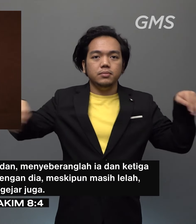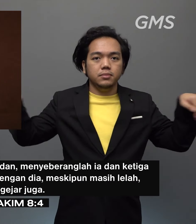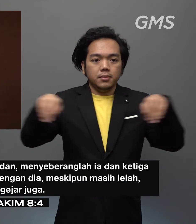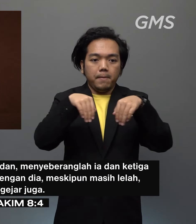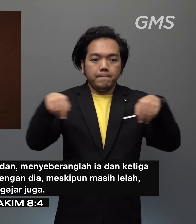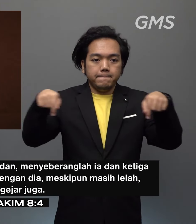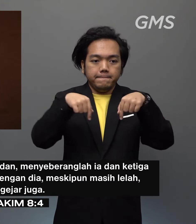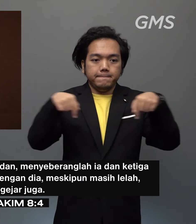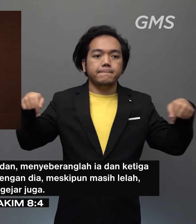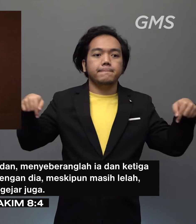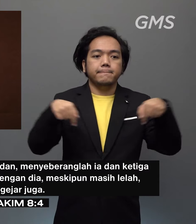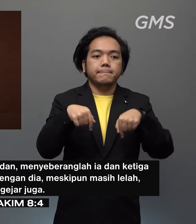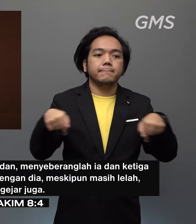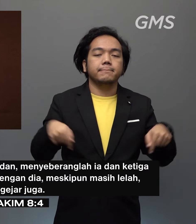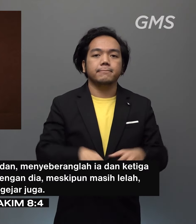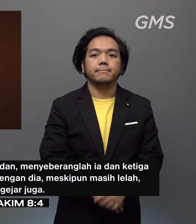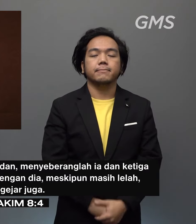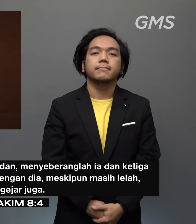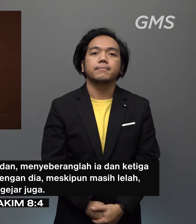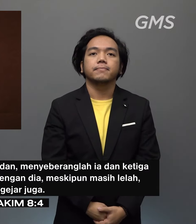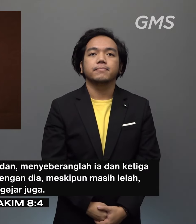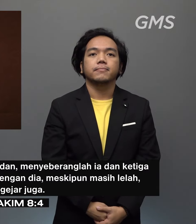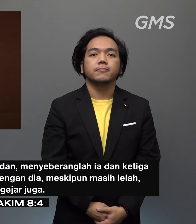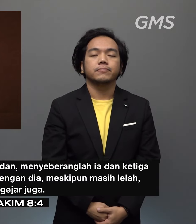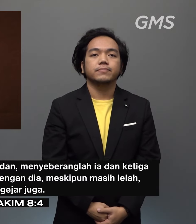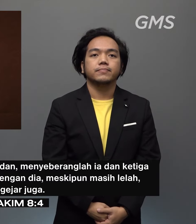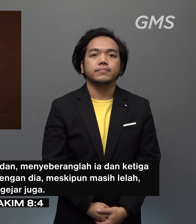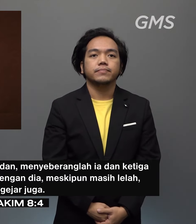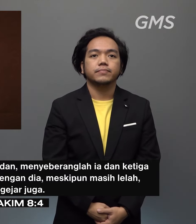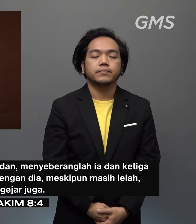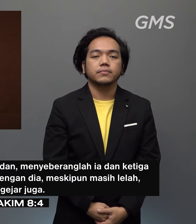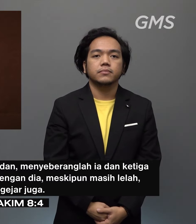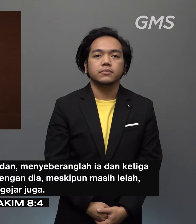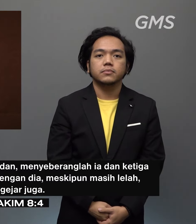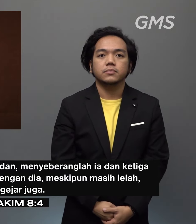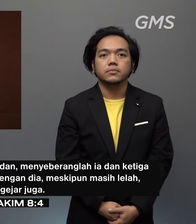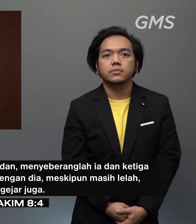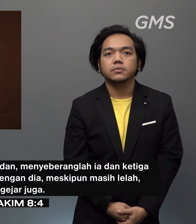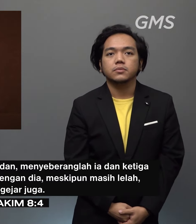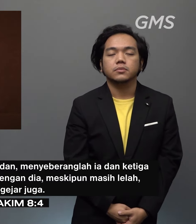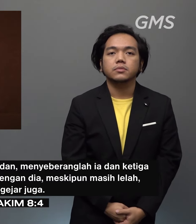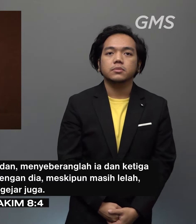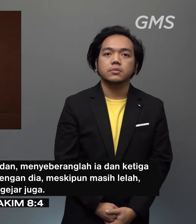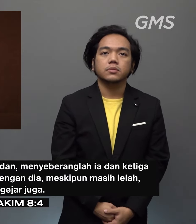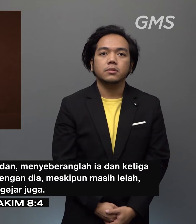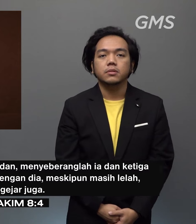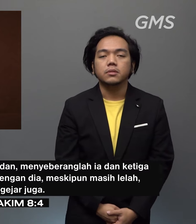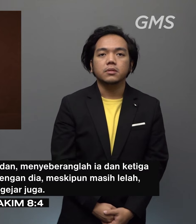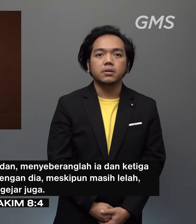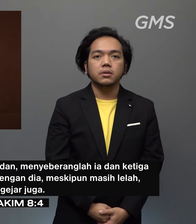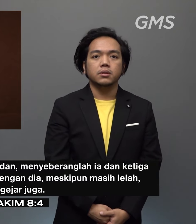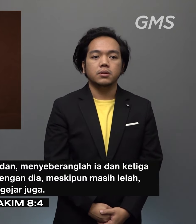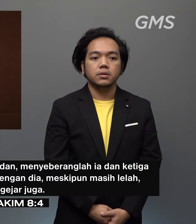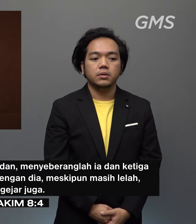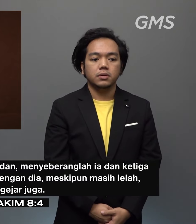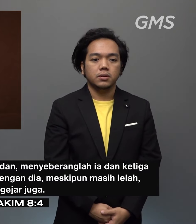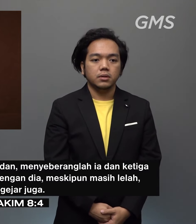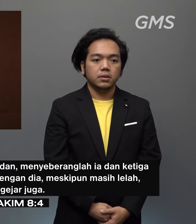Ketika Gideon sampai ke sungai Yordan, menyeberanglah ia dan 300 orang yang bersama-sama dengan